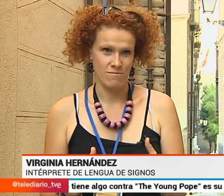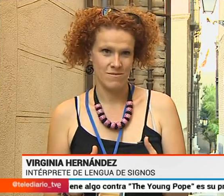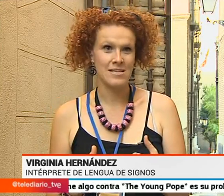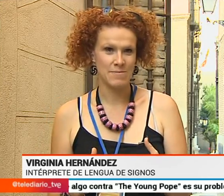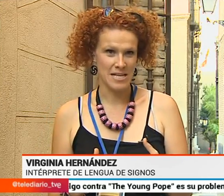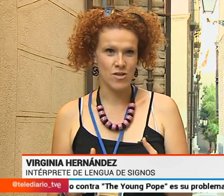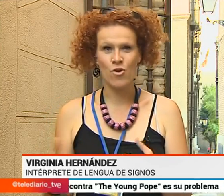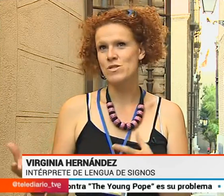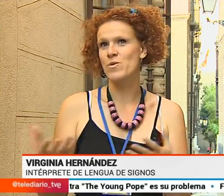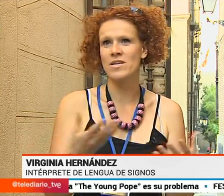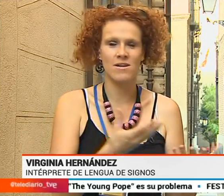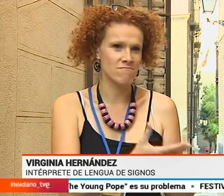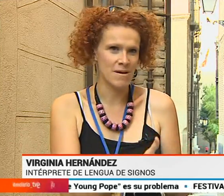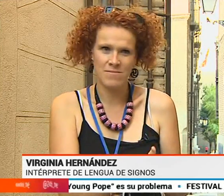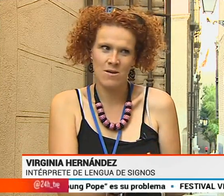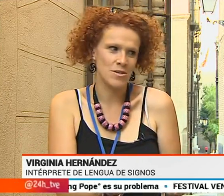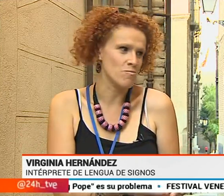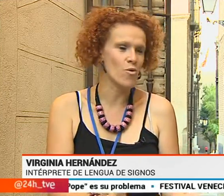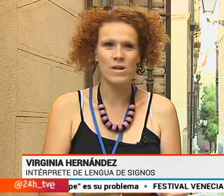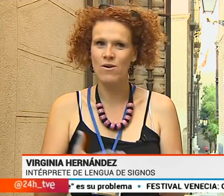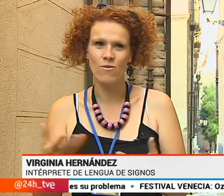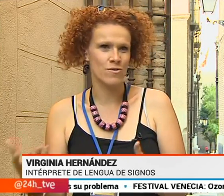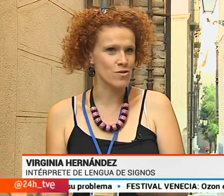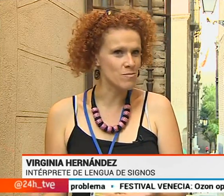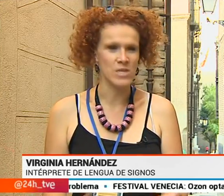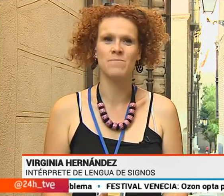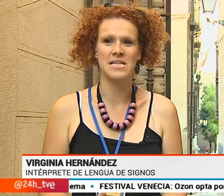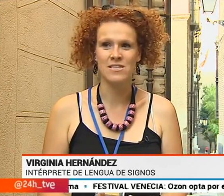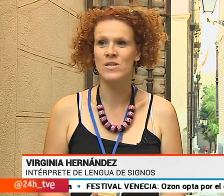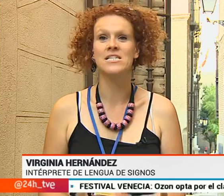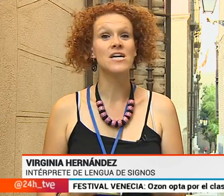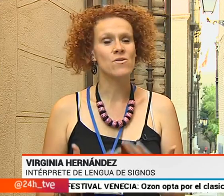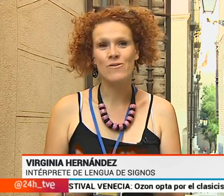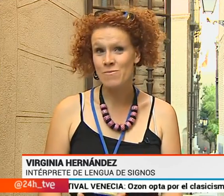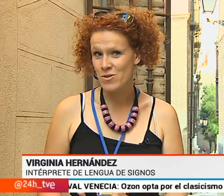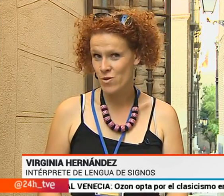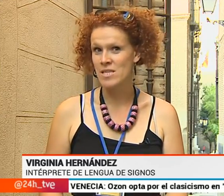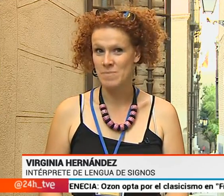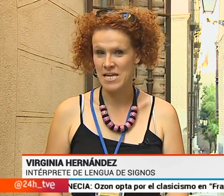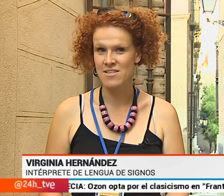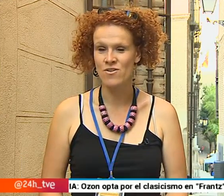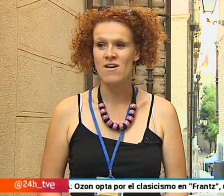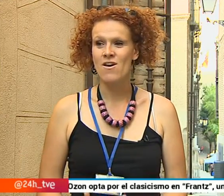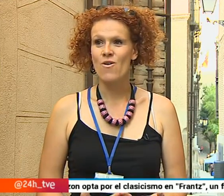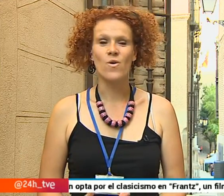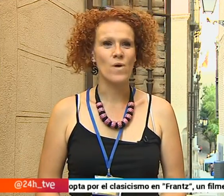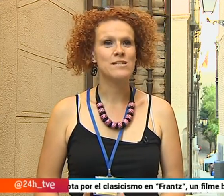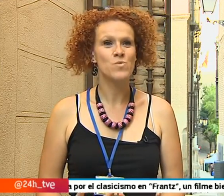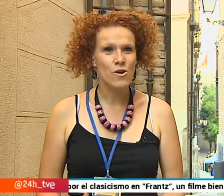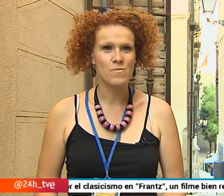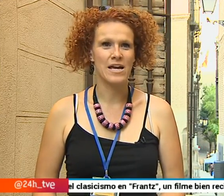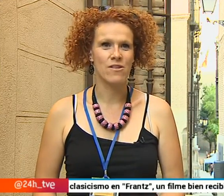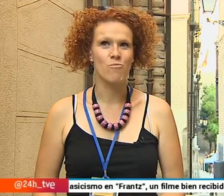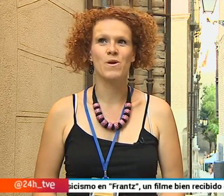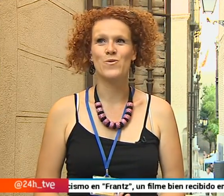método de interpretación como se puede tener en un ámbito público o en otro tipo de interpretaciones. No hay un método de interpretación, con lo cual es